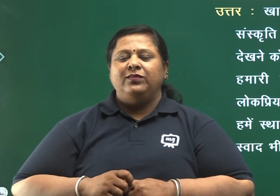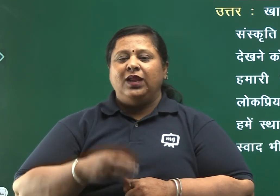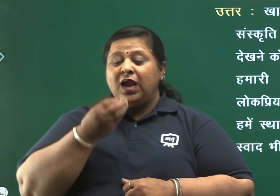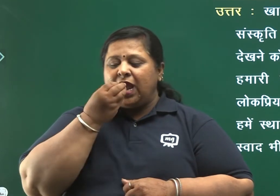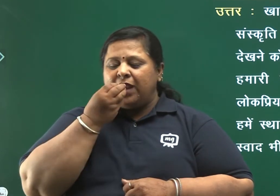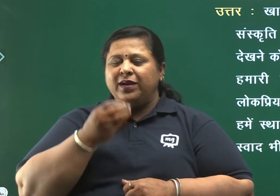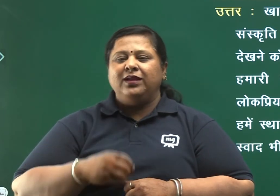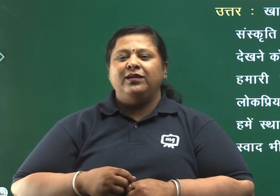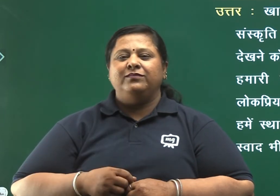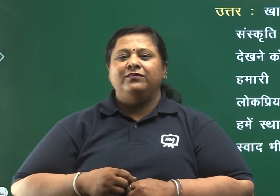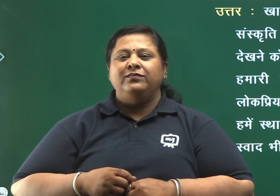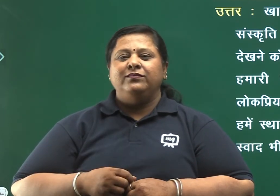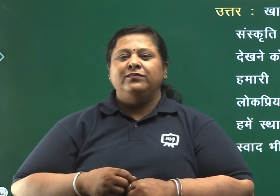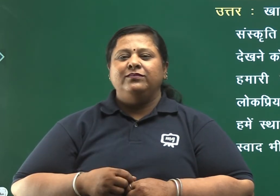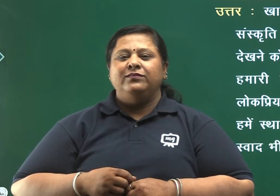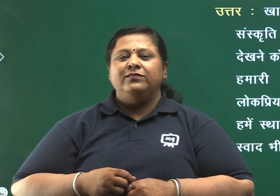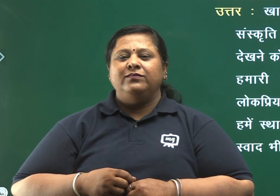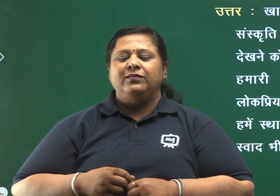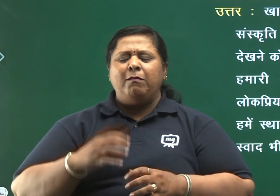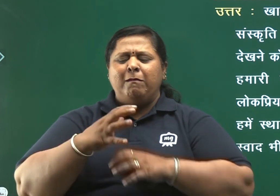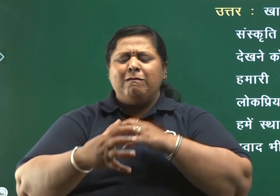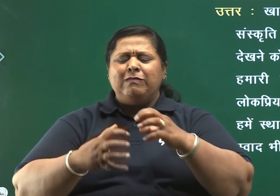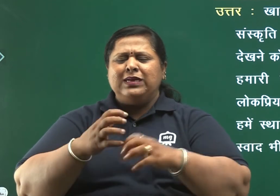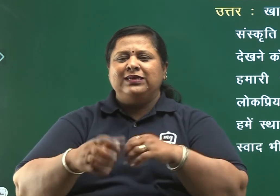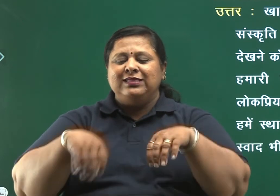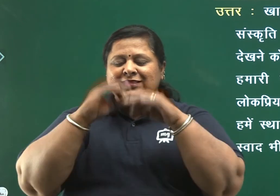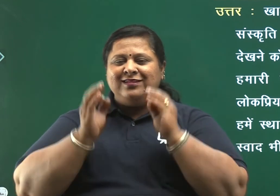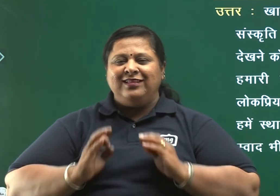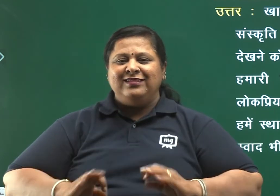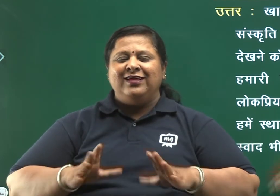खान पान की मिश्रित संस्कृति से